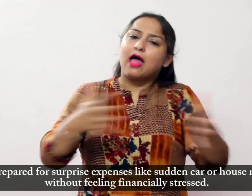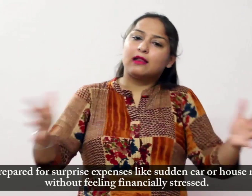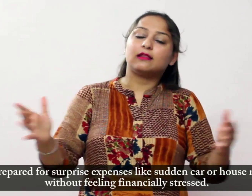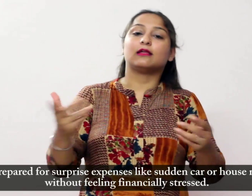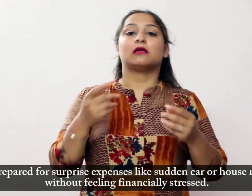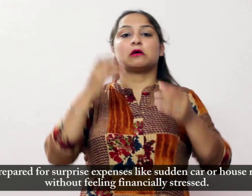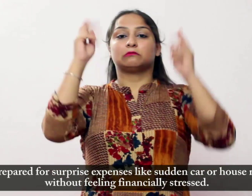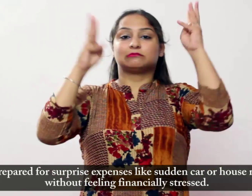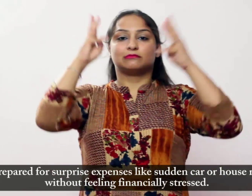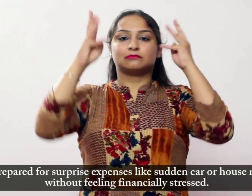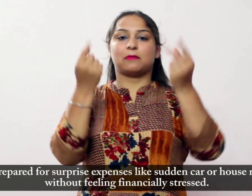लिए तैयार रहें।